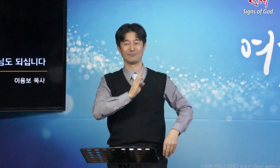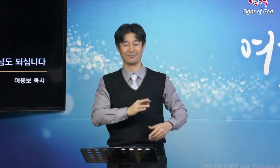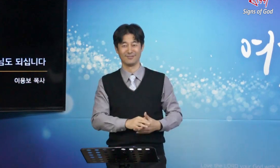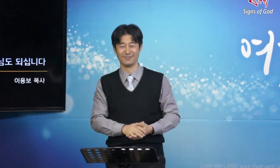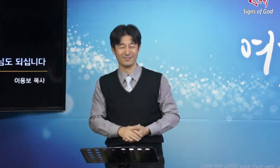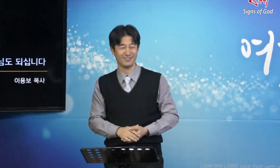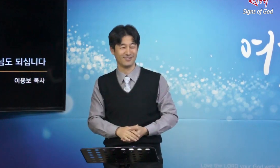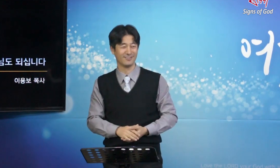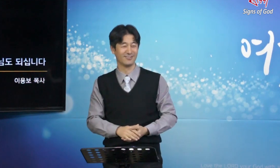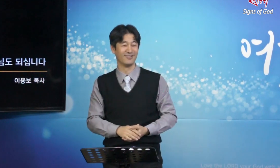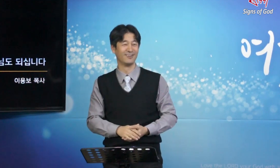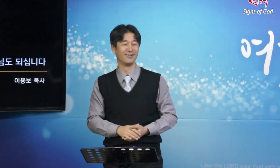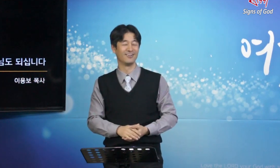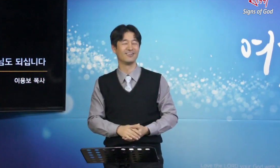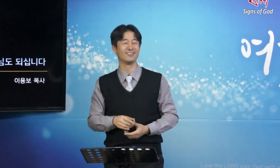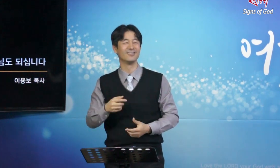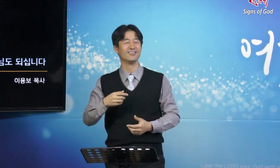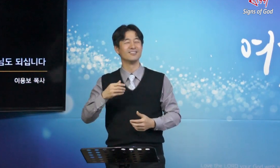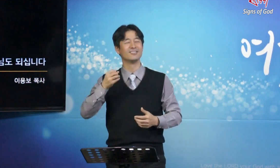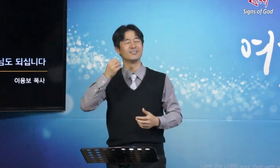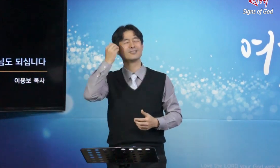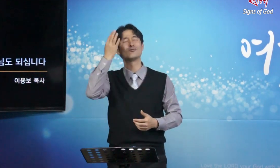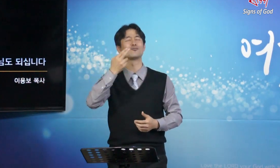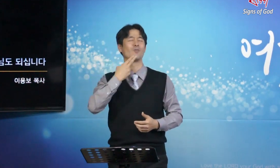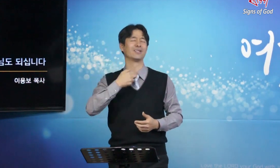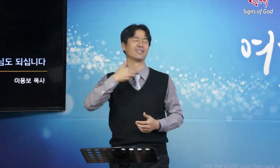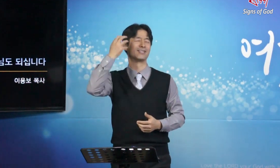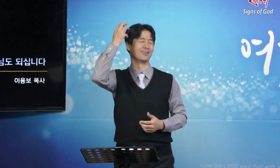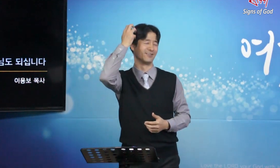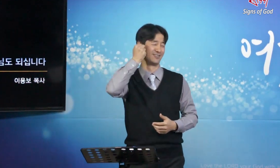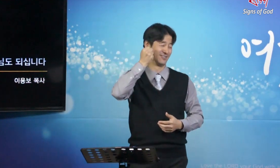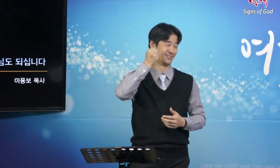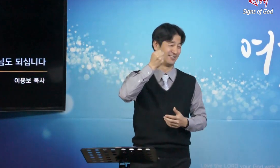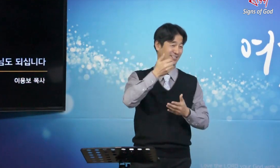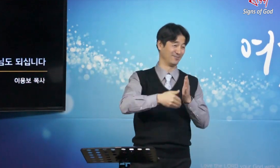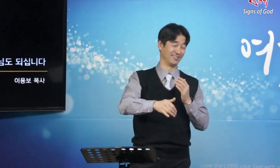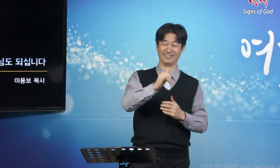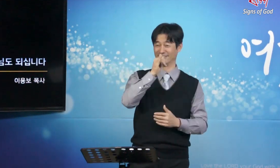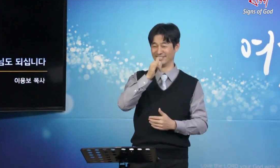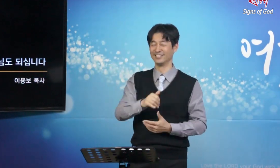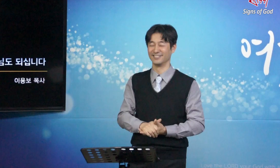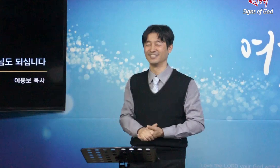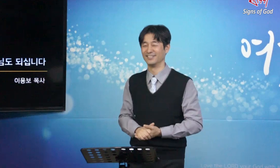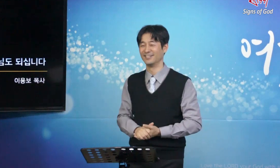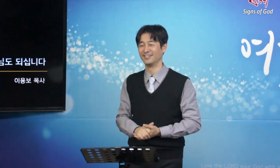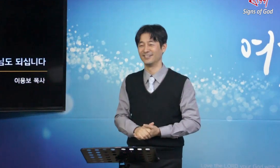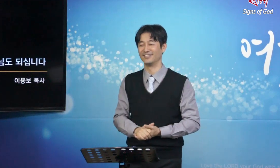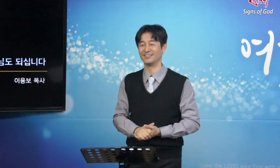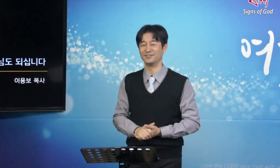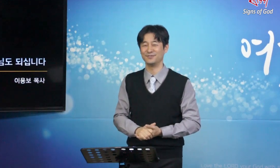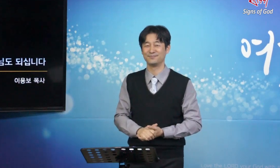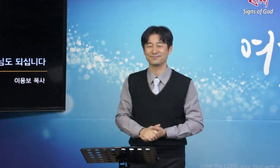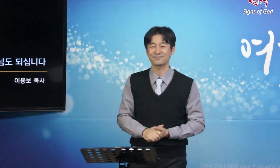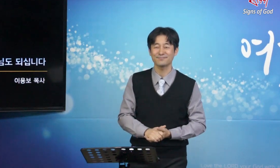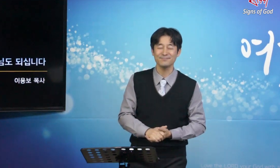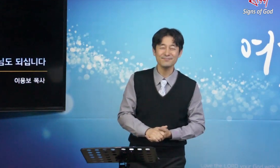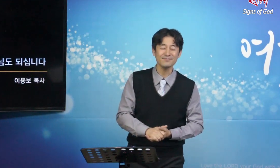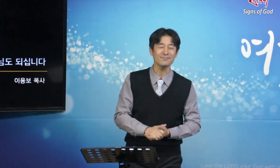했습니다. 그런 모습을 보면서 선생님들은 그것이 마땅한 도리라고 생각했던 것 같아요. 제가 아직도 잊지 못하고